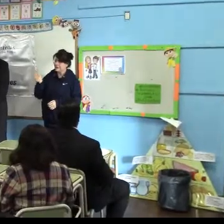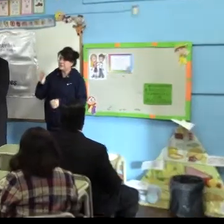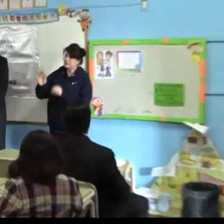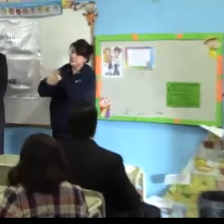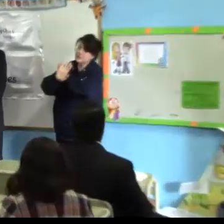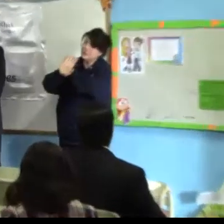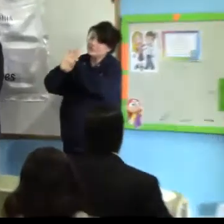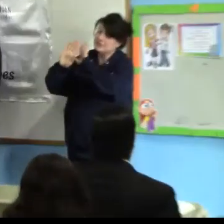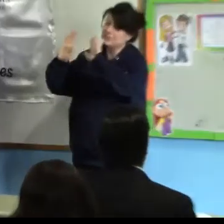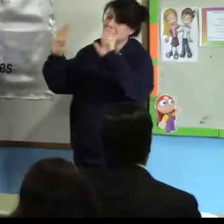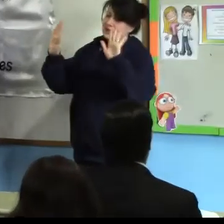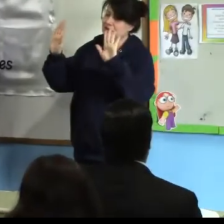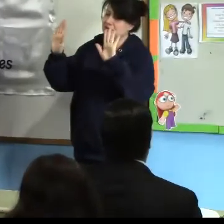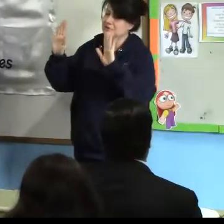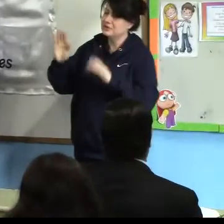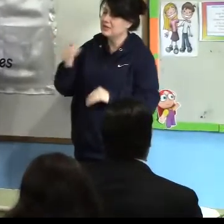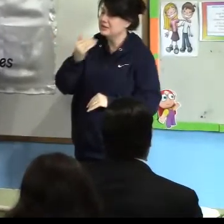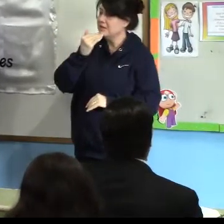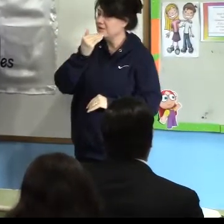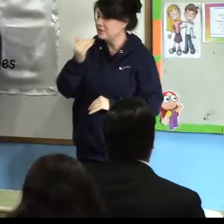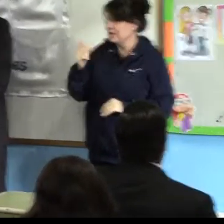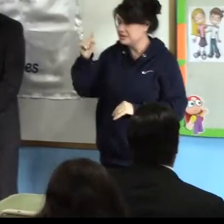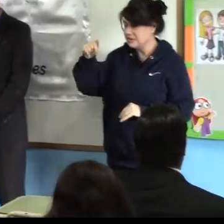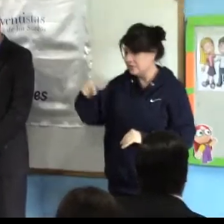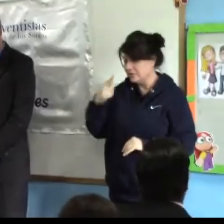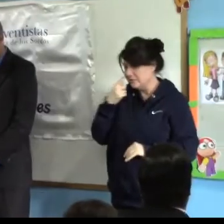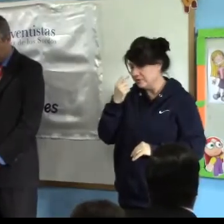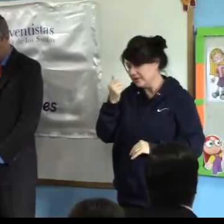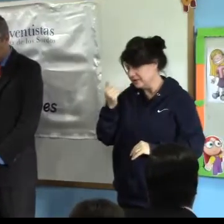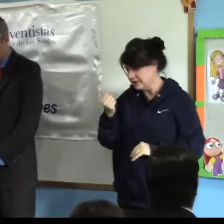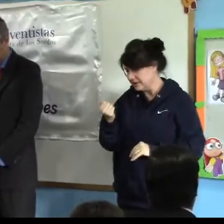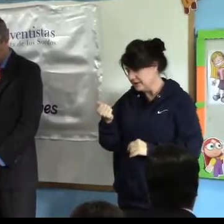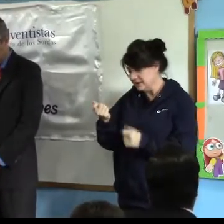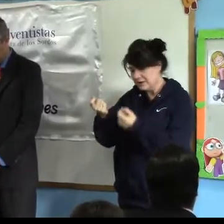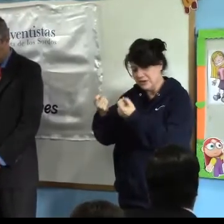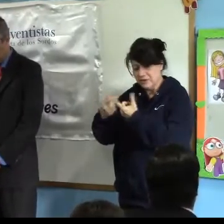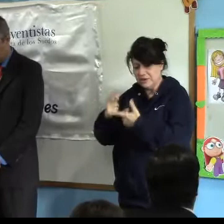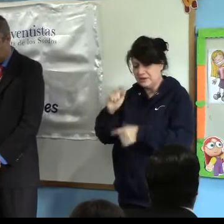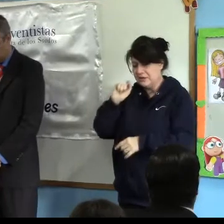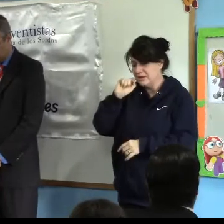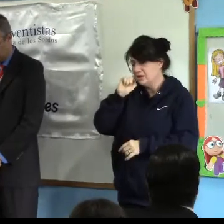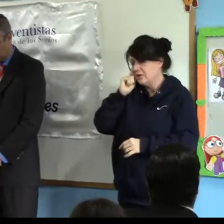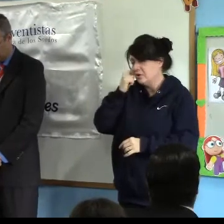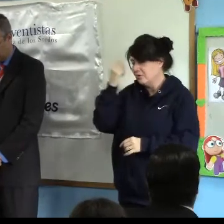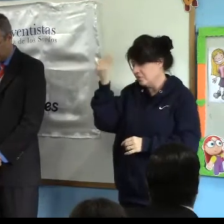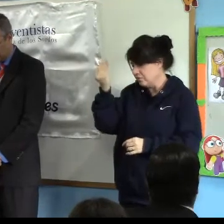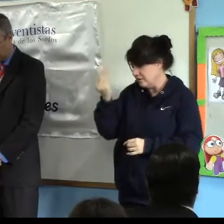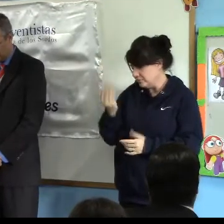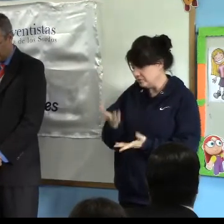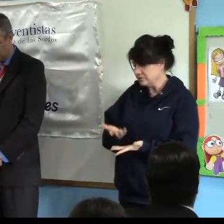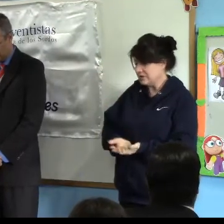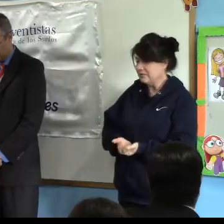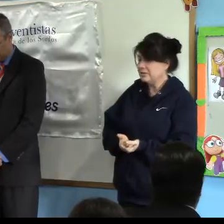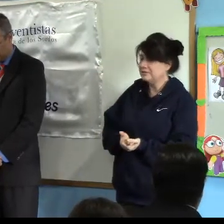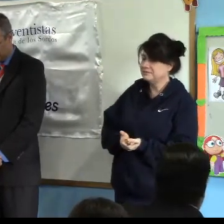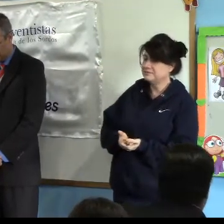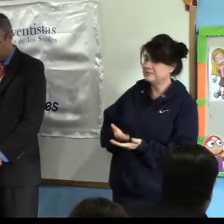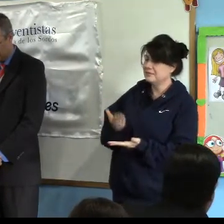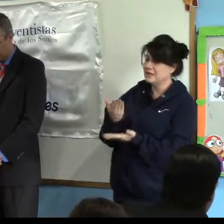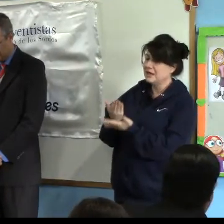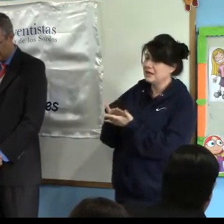Padre nuestro, que estás en el cielo, te damos gracias hoy por este día que nos diste un hermoso